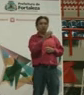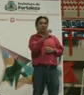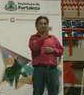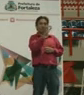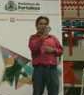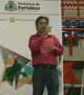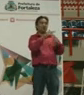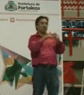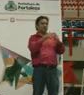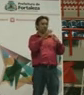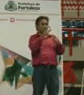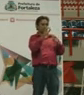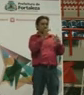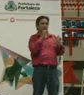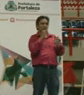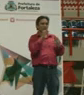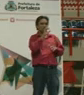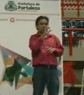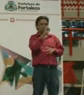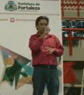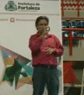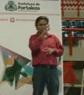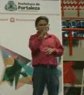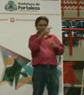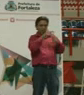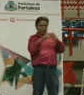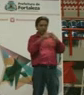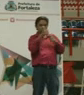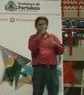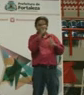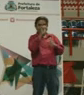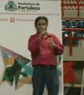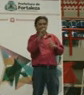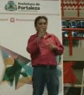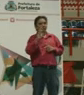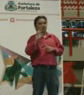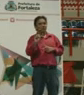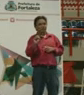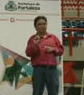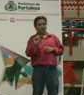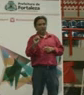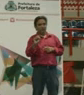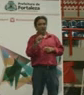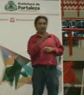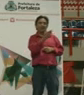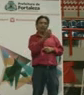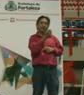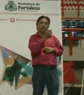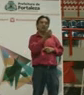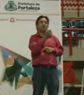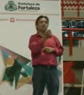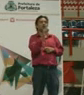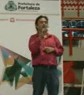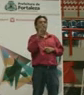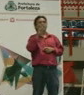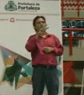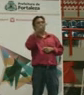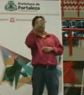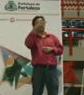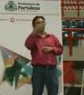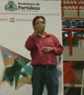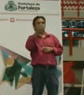Se eu perguntar 10% de 80, tu divide por 10, dá 8, não é não? 20% é o dobro de 10%,